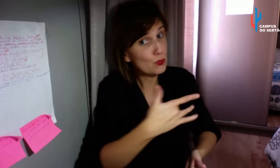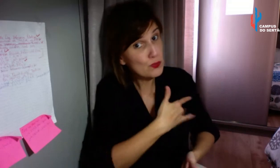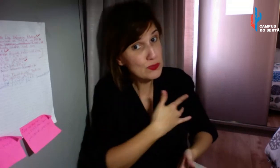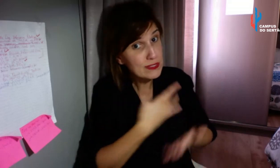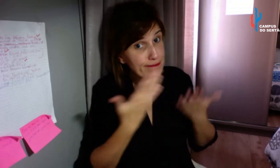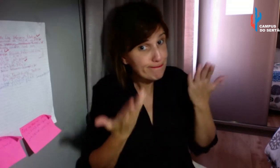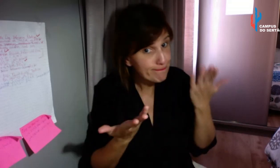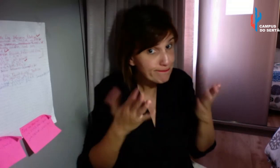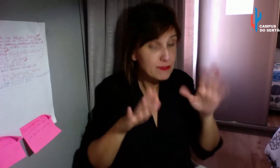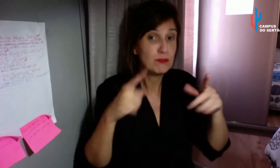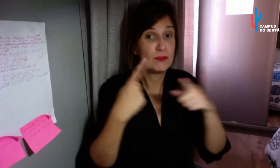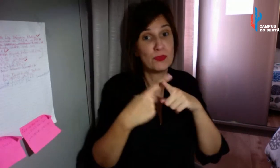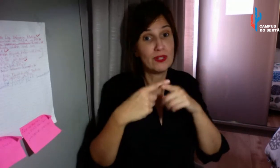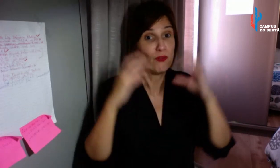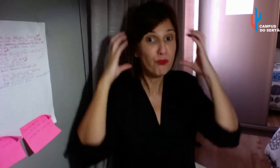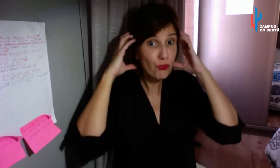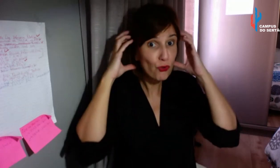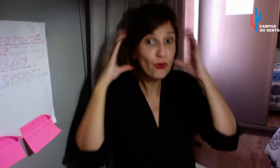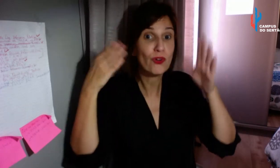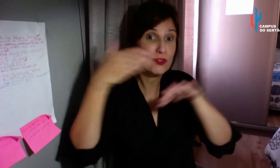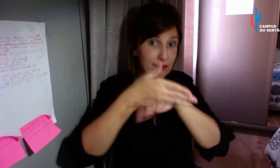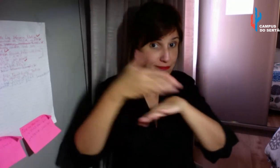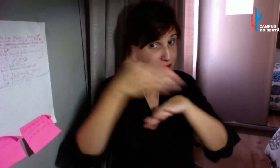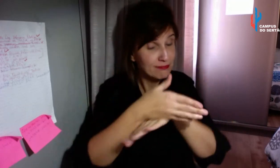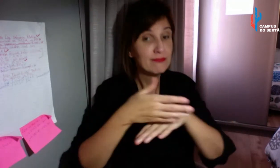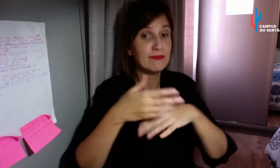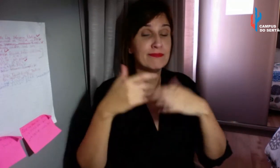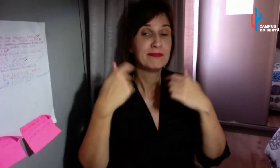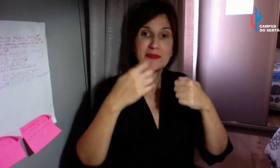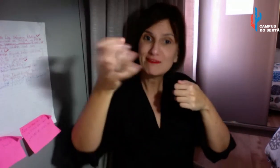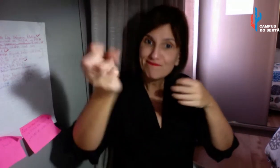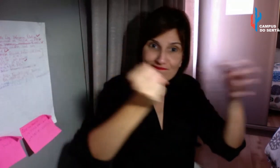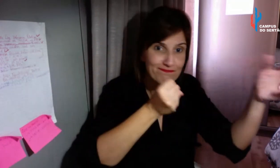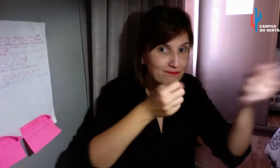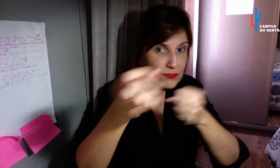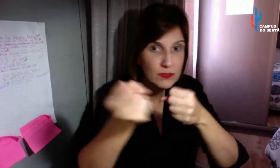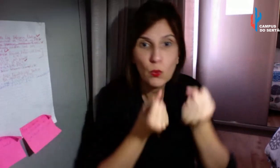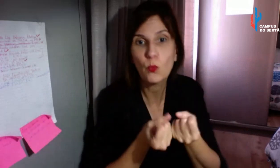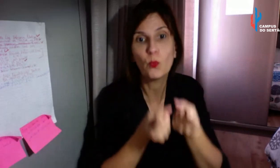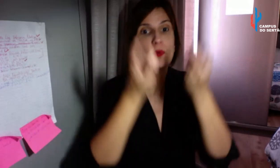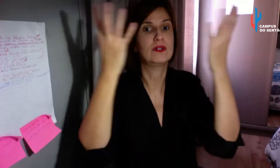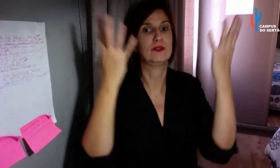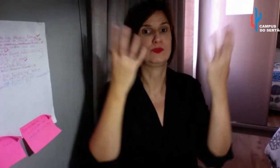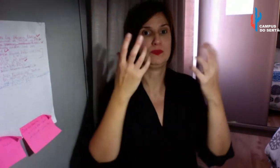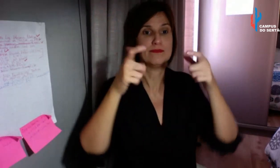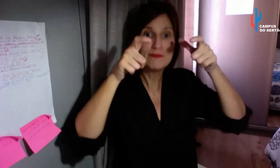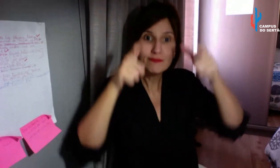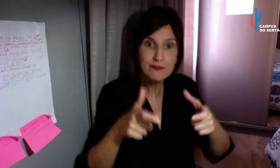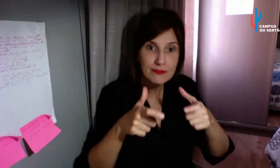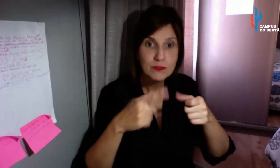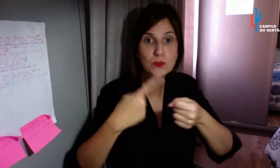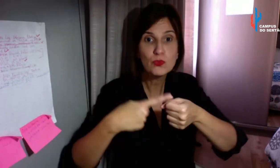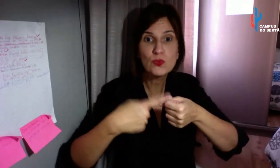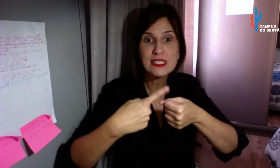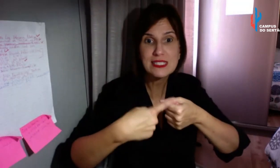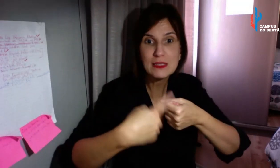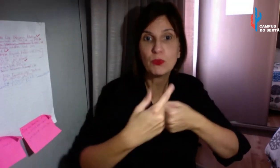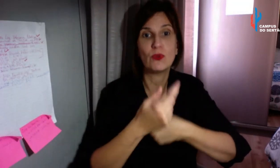com as secretarias de educação e talvez de saúde também, porque há um acesso à fonoaudiologia, por